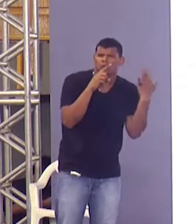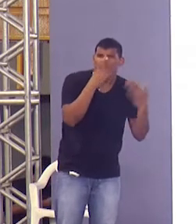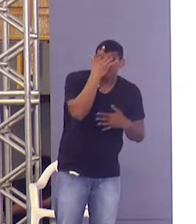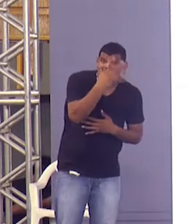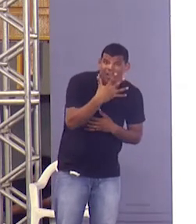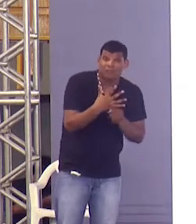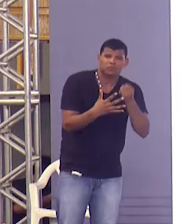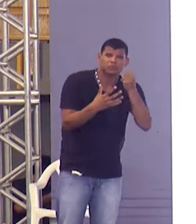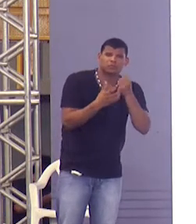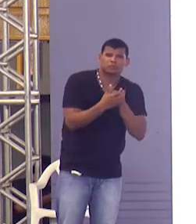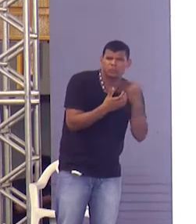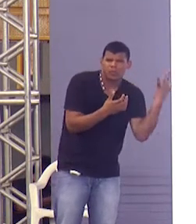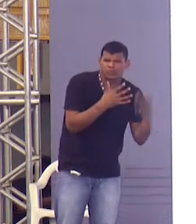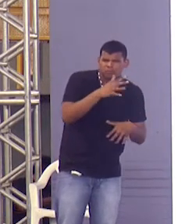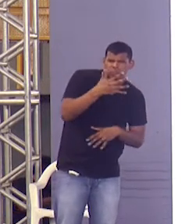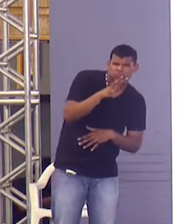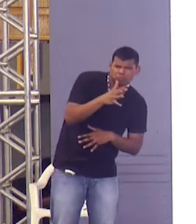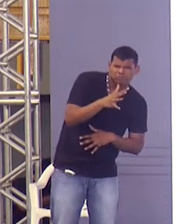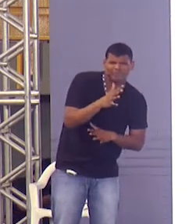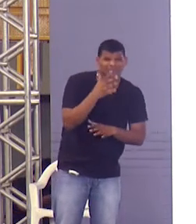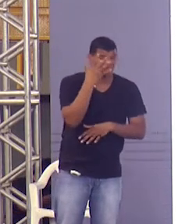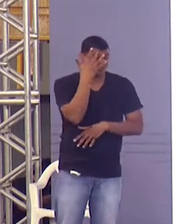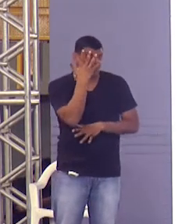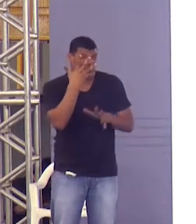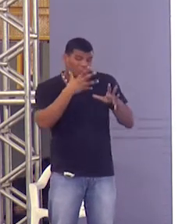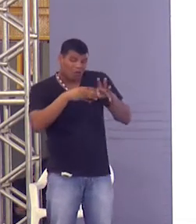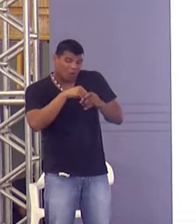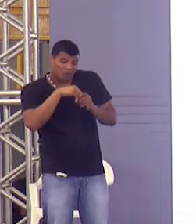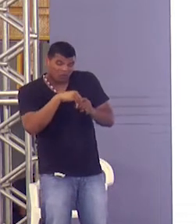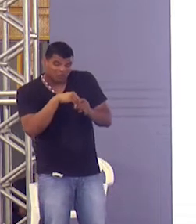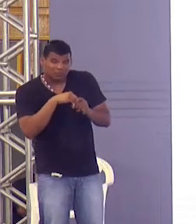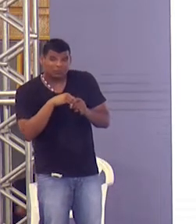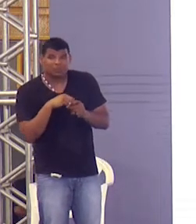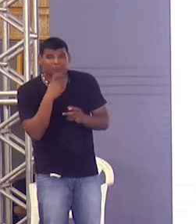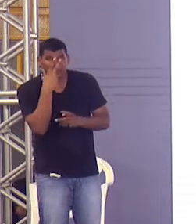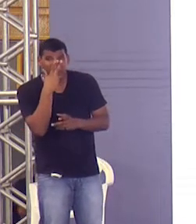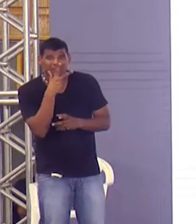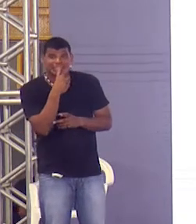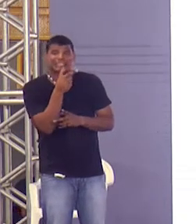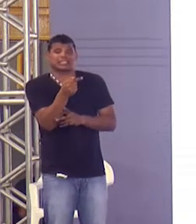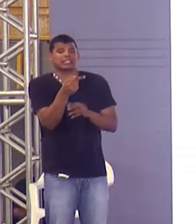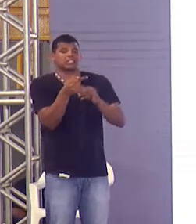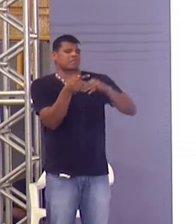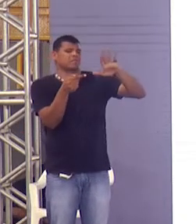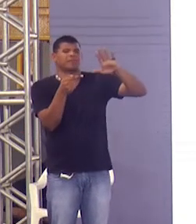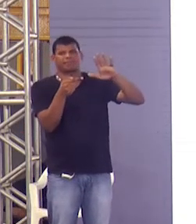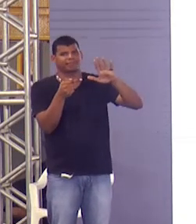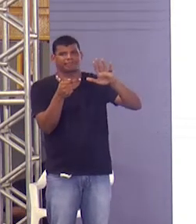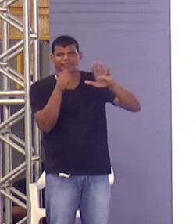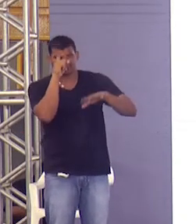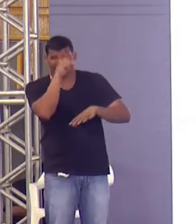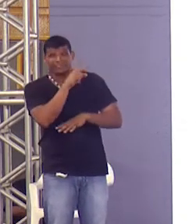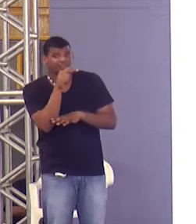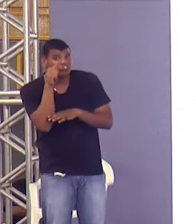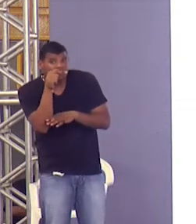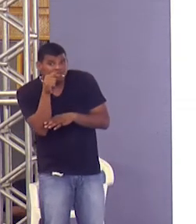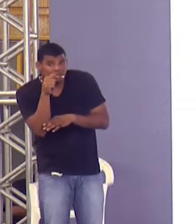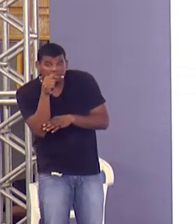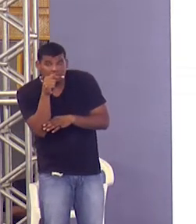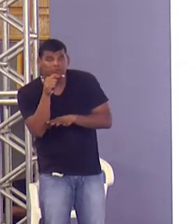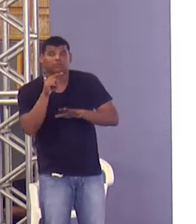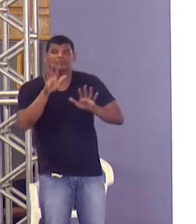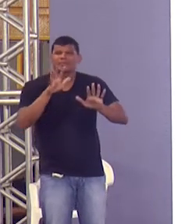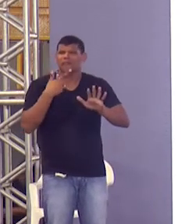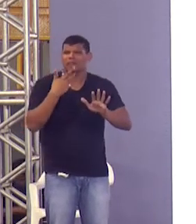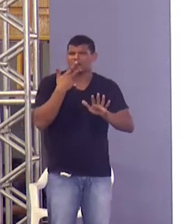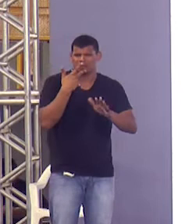lá, talvez, no máximo, estourando, umas 7 questões mais difíceis. A prova, ela não pode